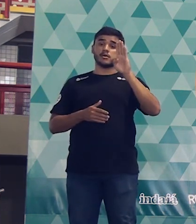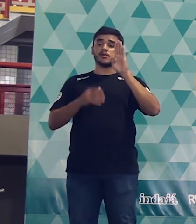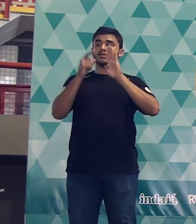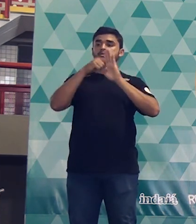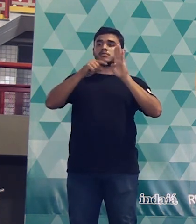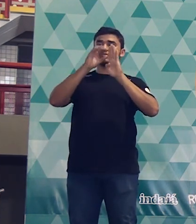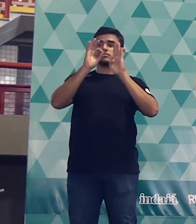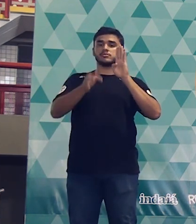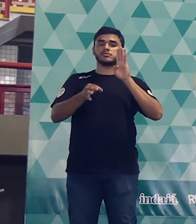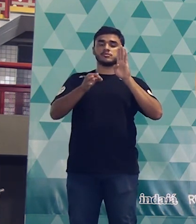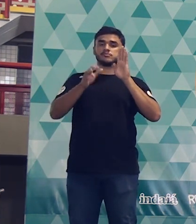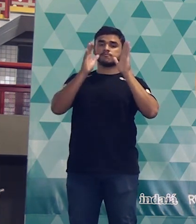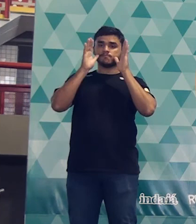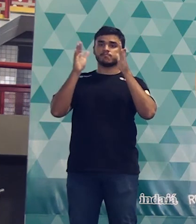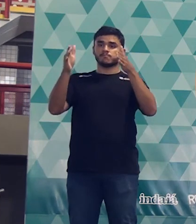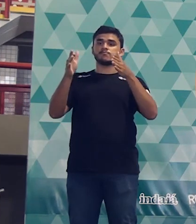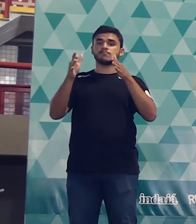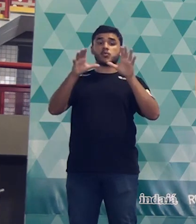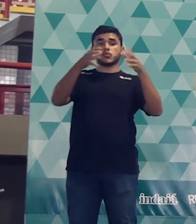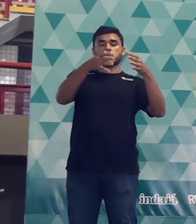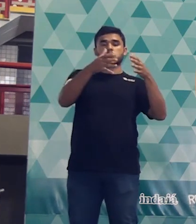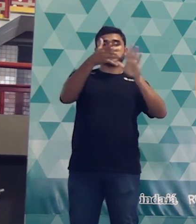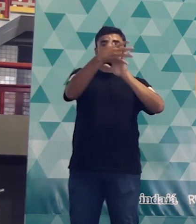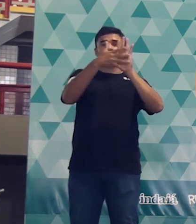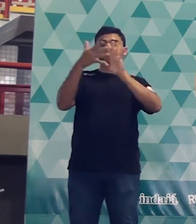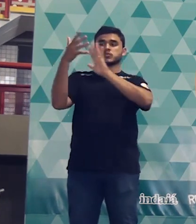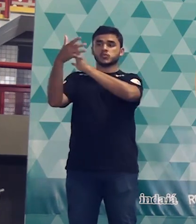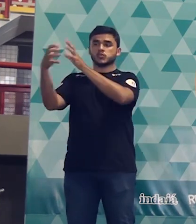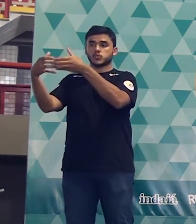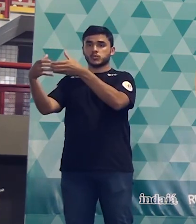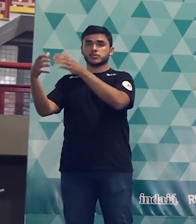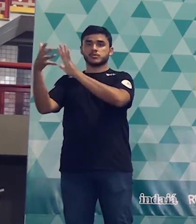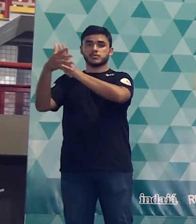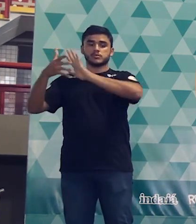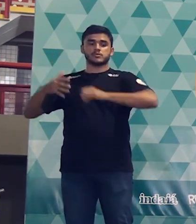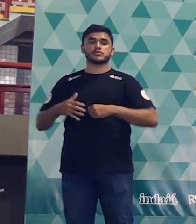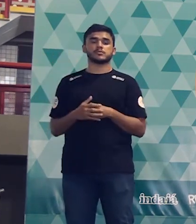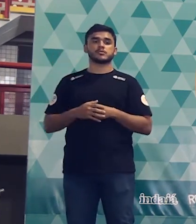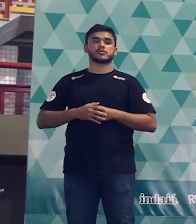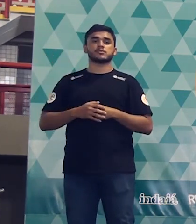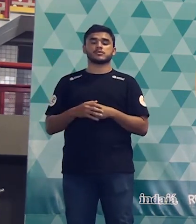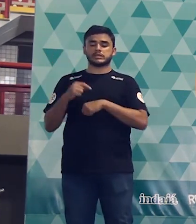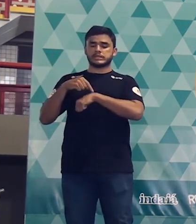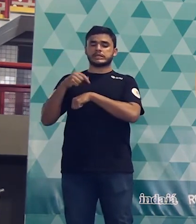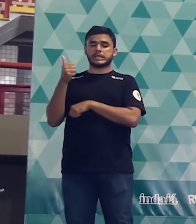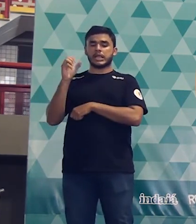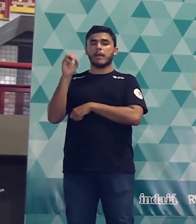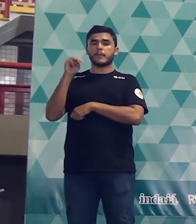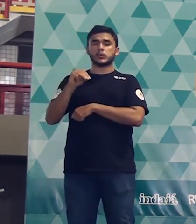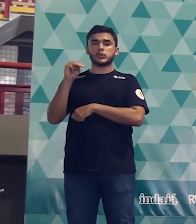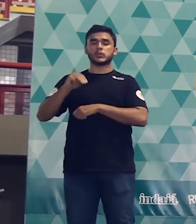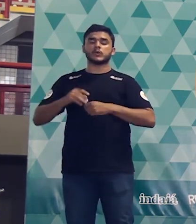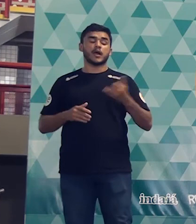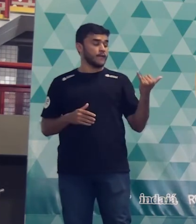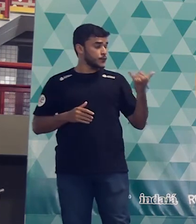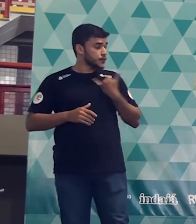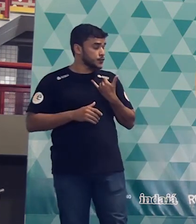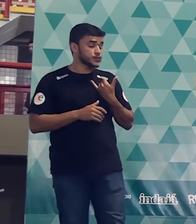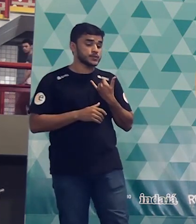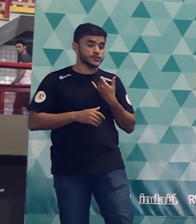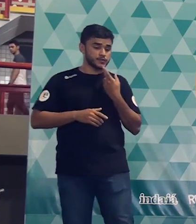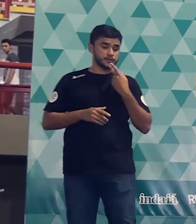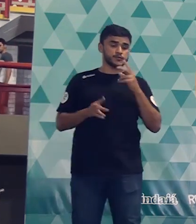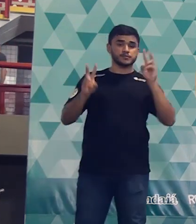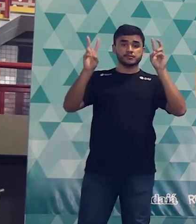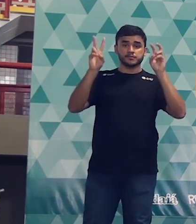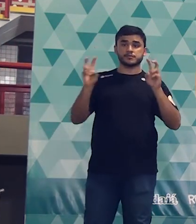que se destina cada texto. Turma boa, me avisaram aqui que a gente tem mais uns 10 minutinhos. É bom que eu tinha esse